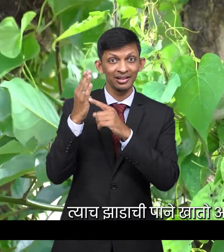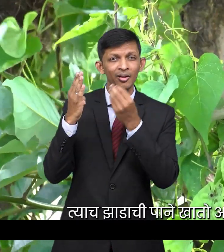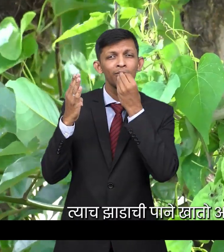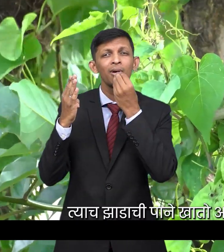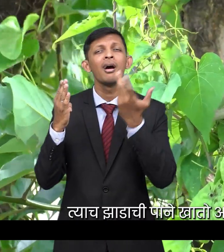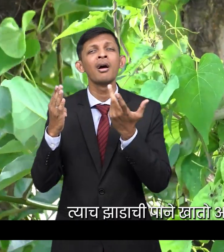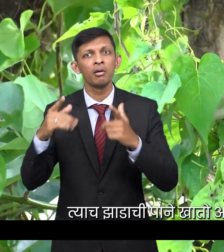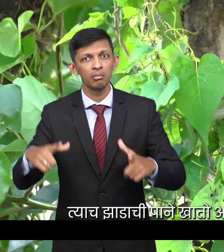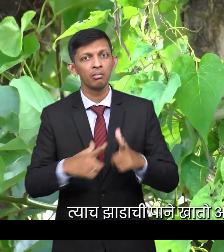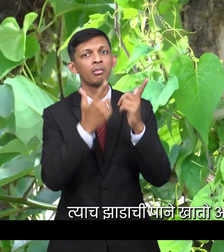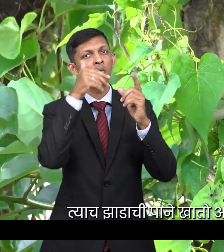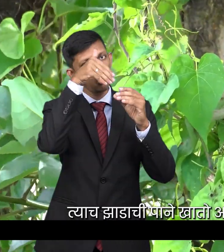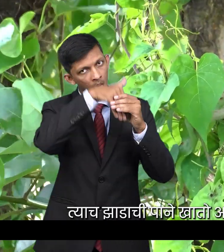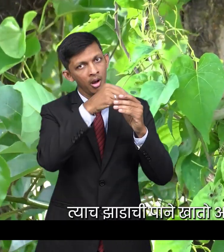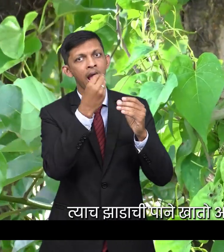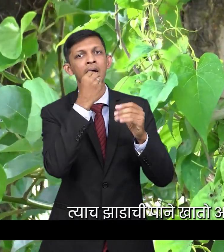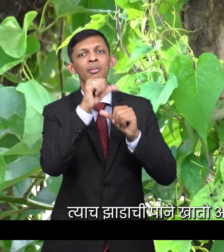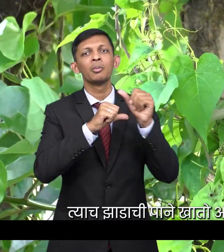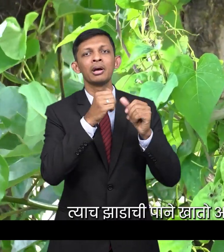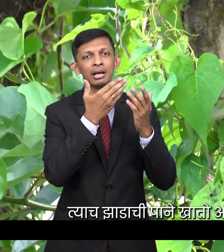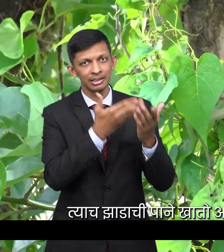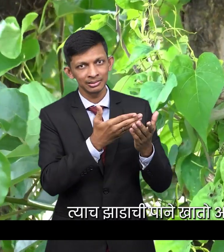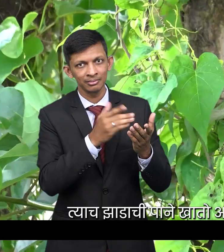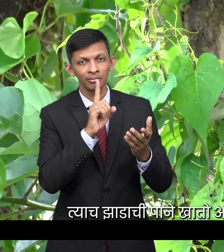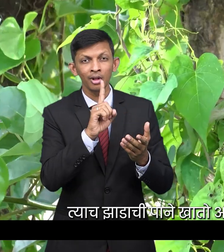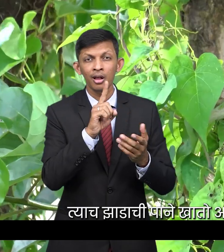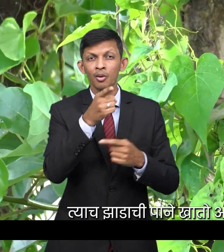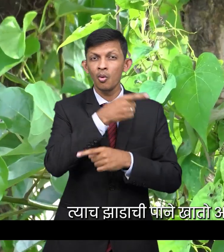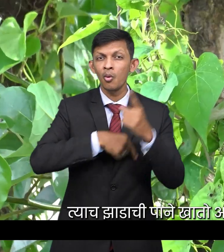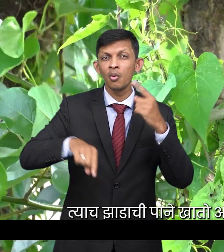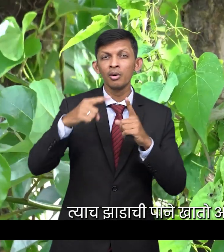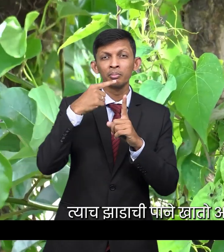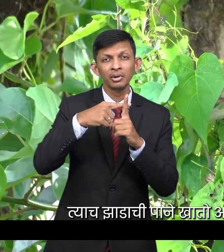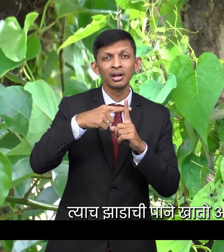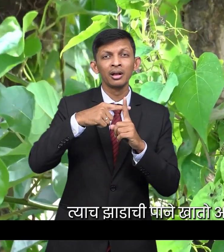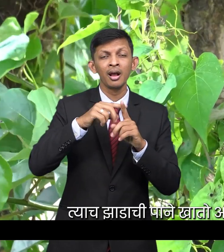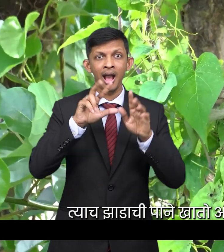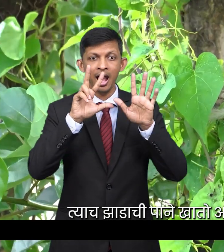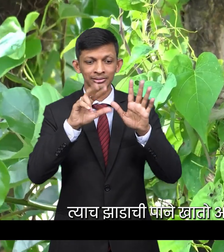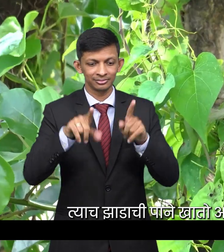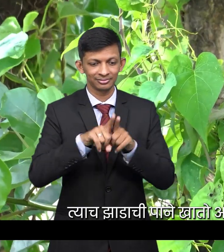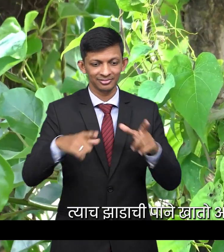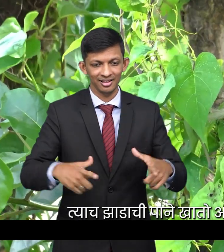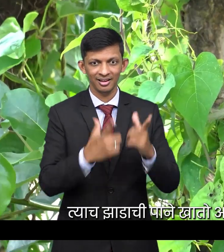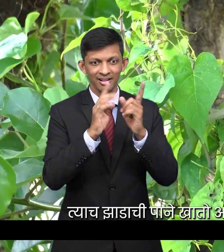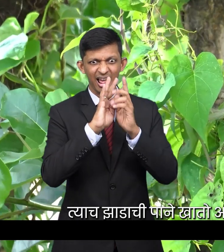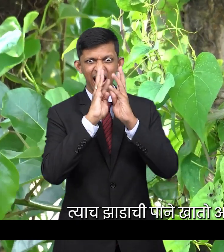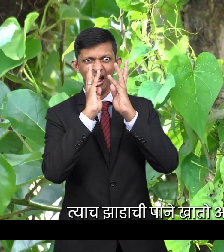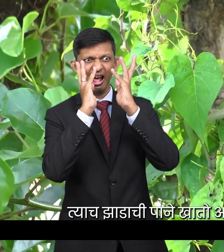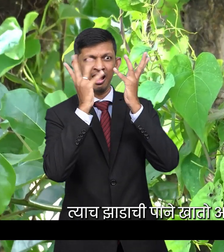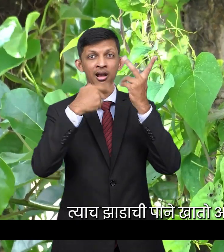झाडाची पाने खातो आणि आपल्या 40 वर्षाच्या आयुष्यात